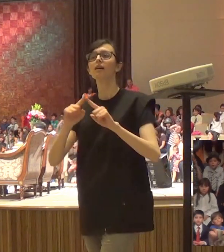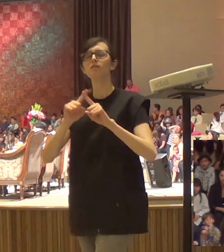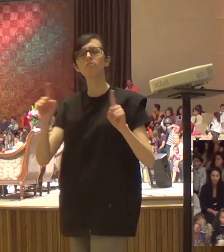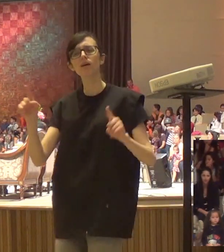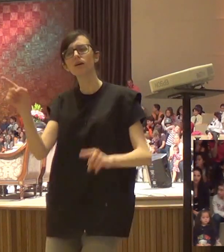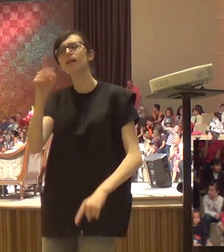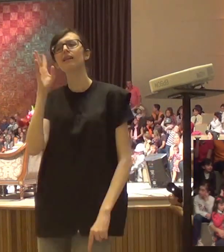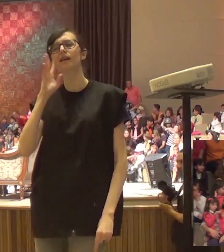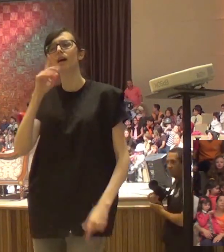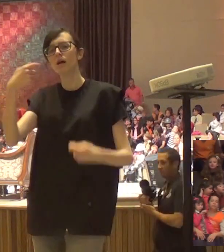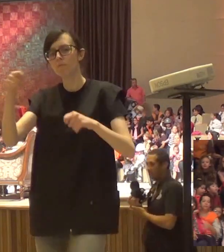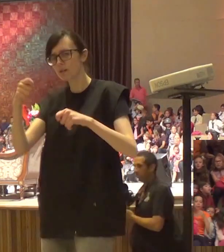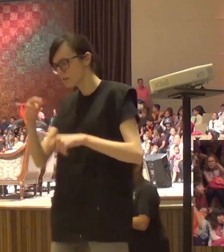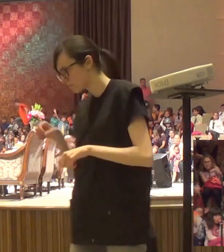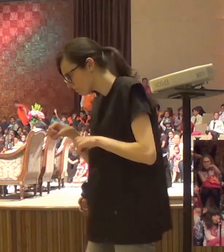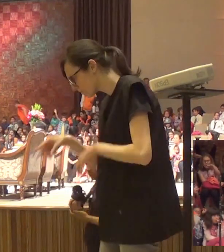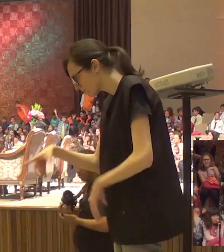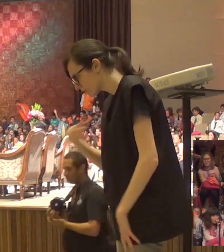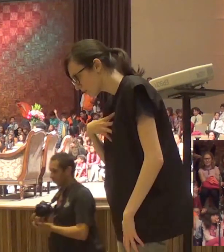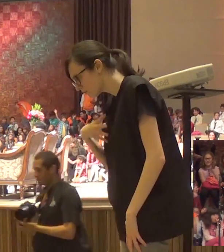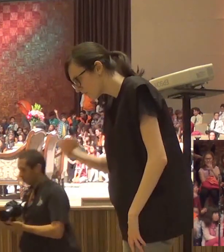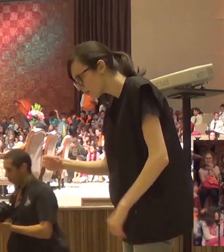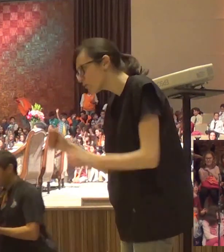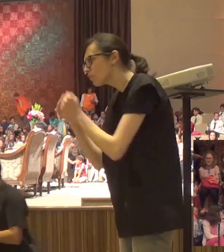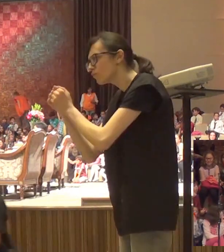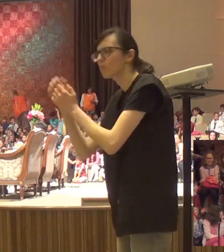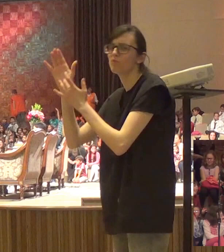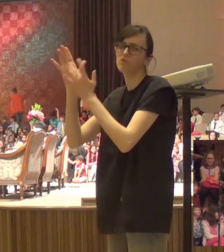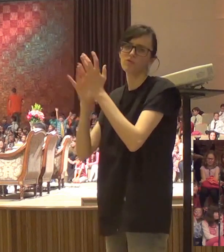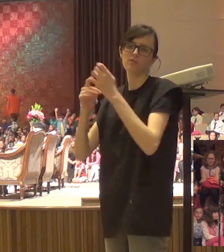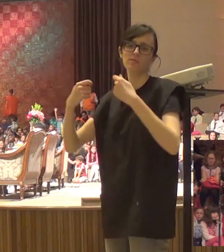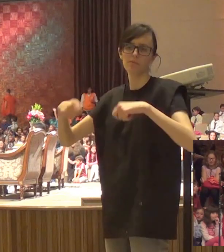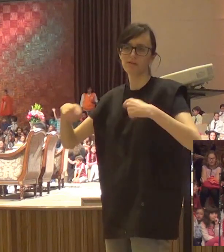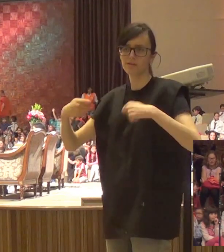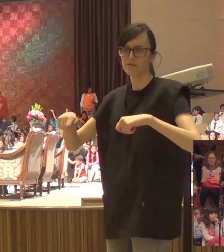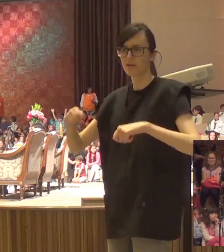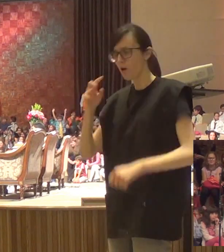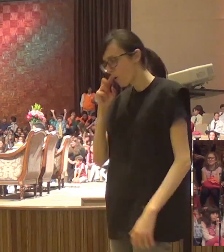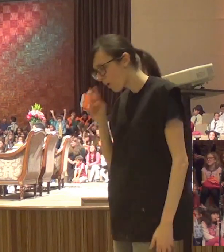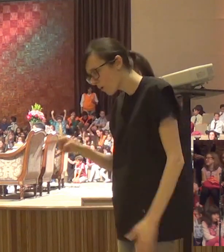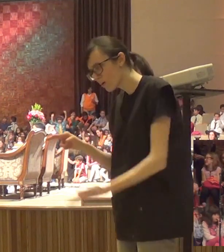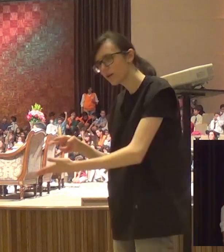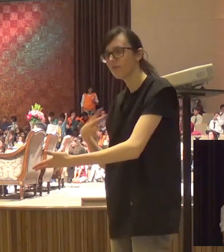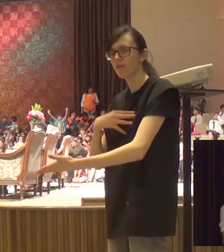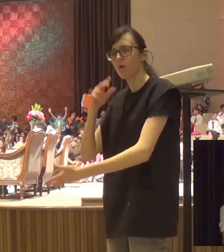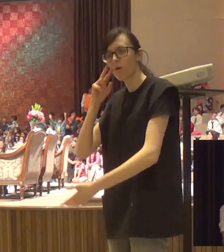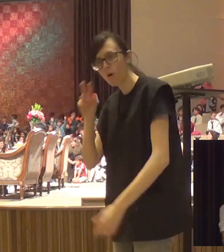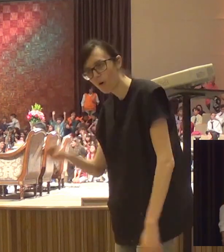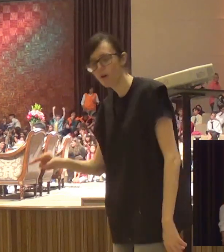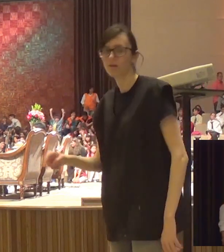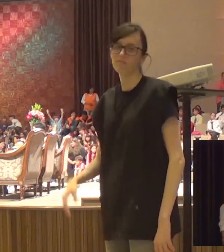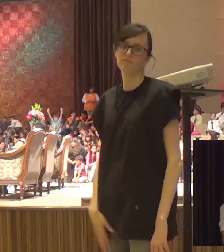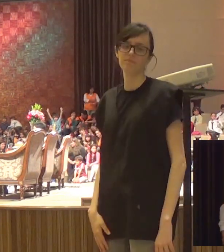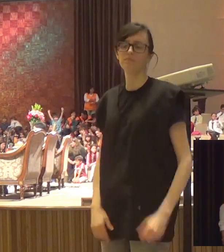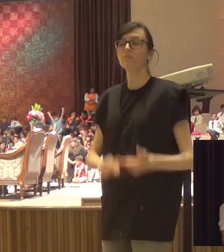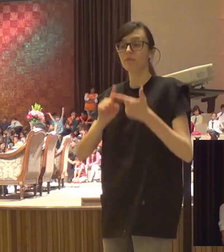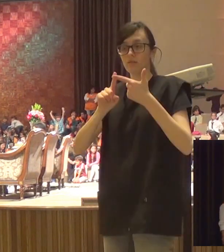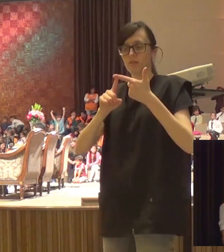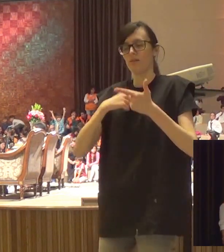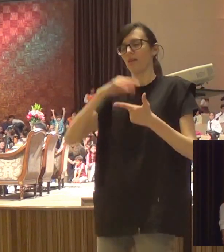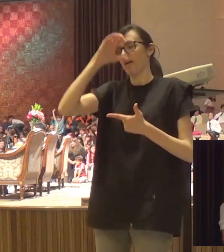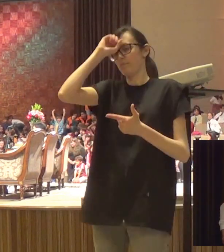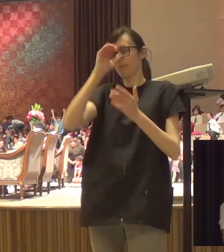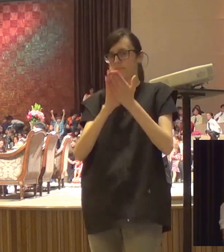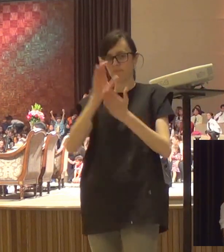obrigado. A dica para a gente é, volte o seu coração para os seus filhos. Essa é a dica da palavra de Deus.